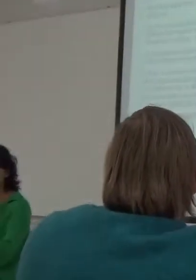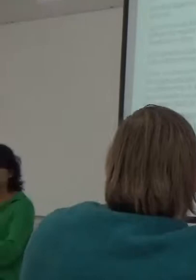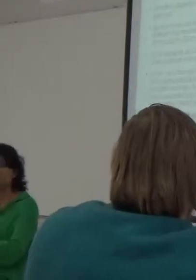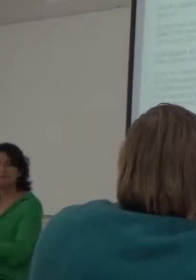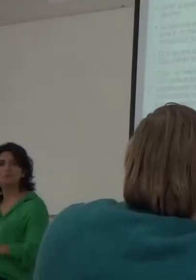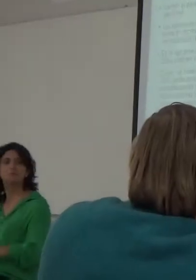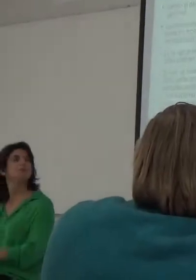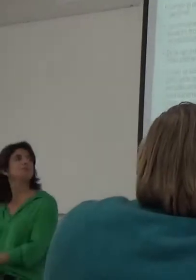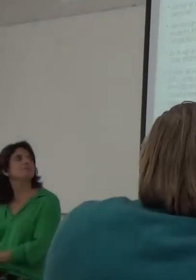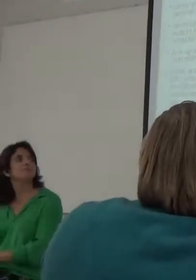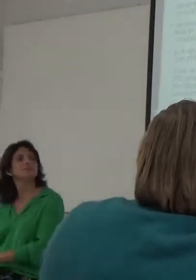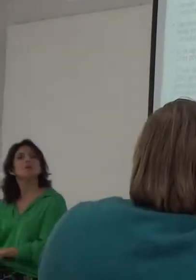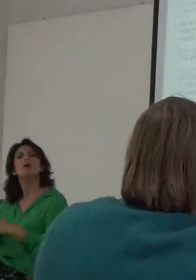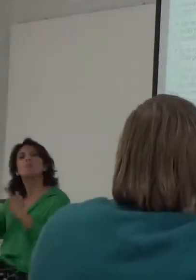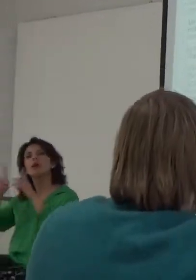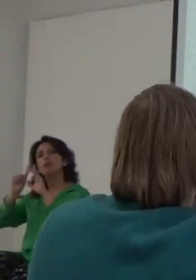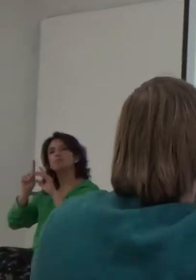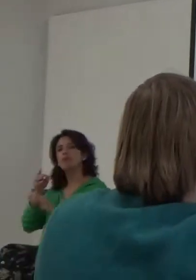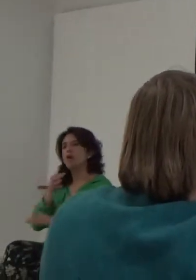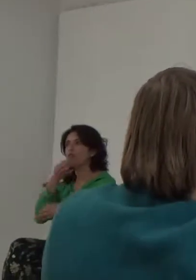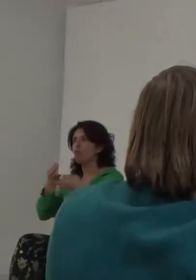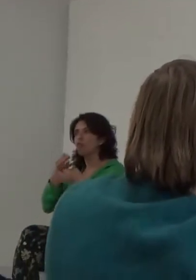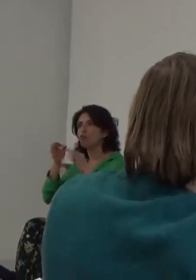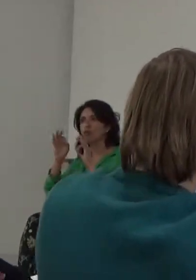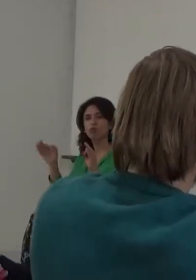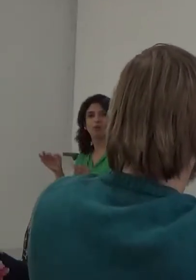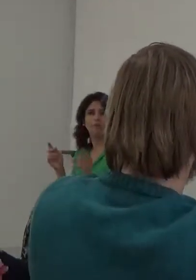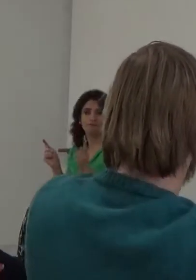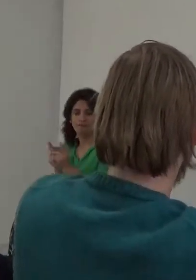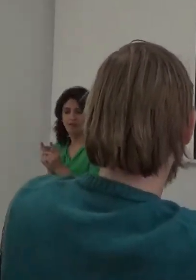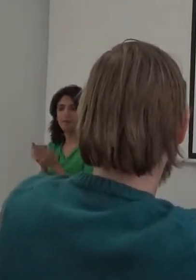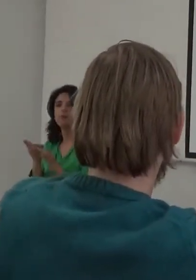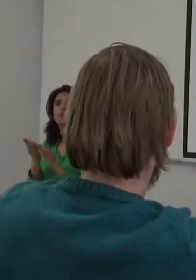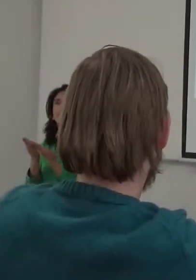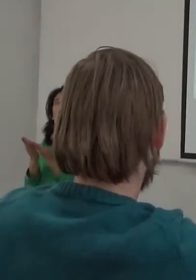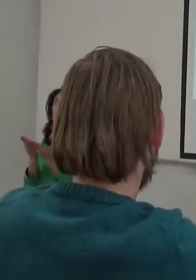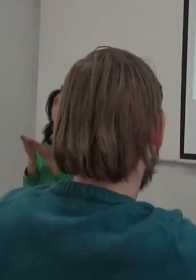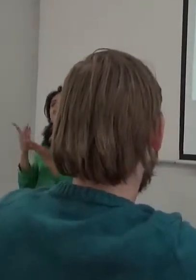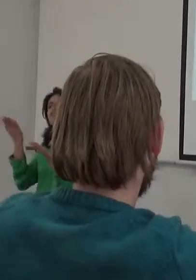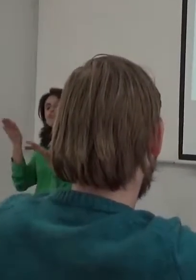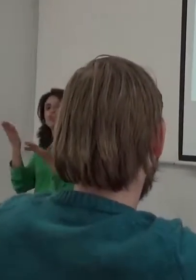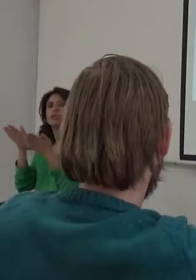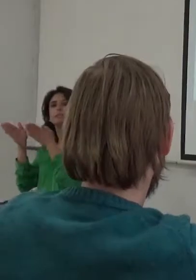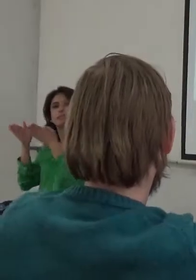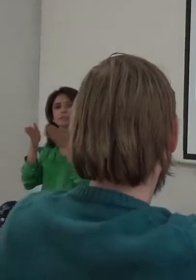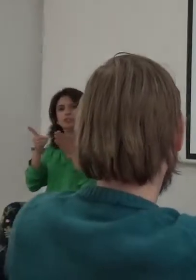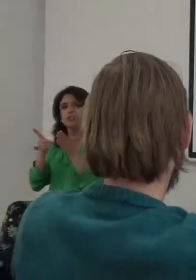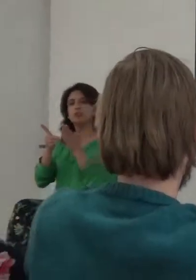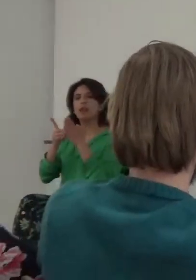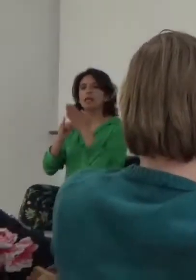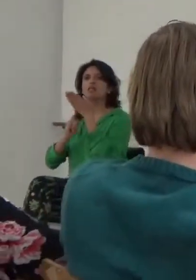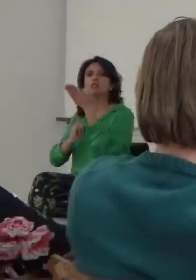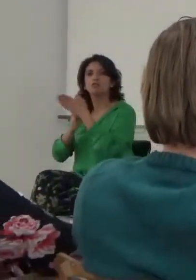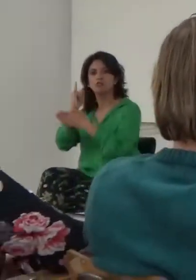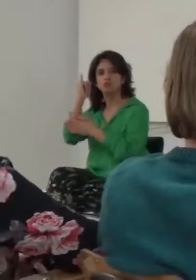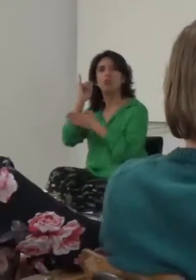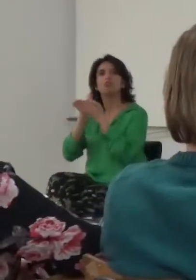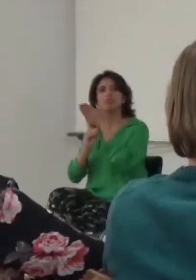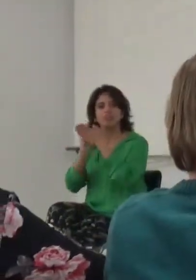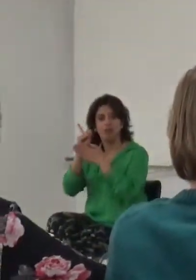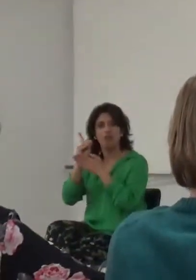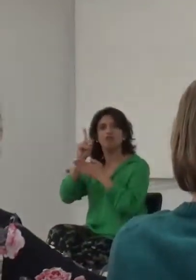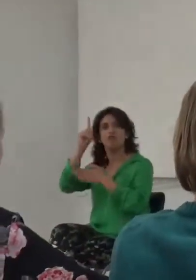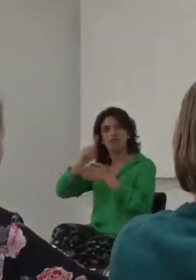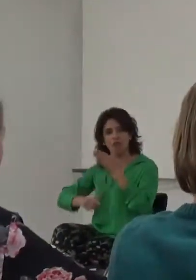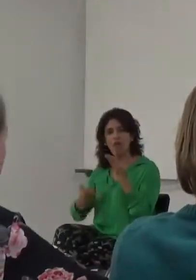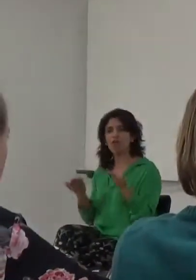concluir, brevemente, podríamos decir que las secciones principales son introducción, desarrollo y coda, ¿ya? Y esto responde más